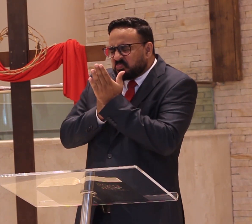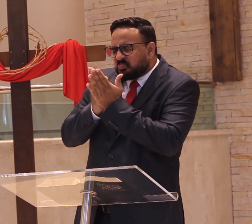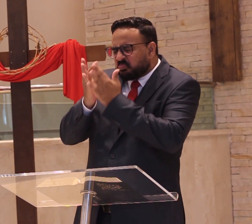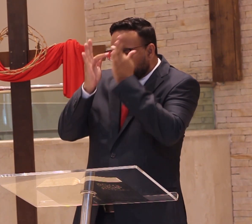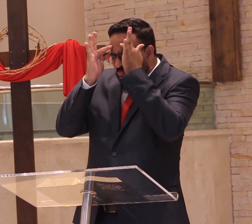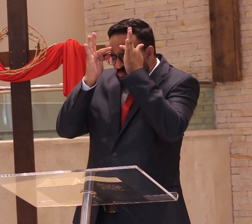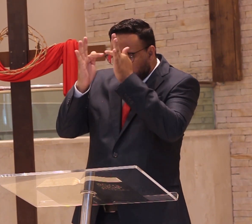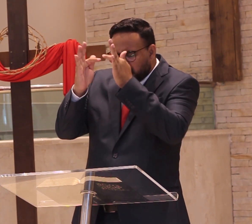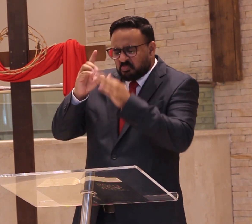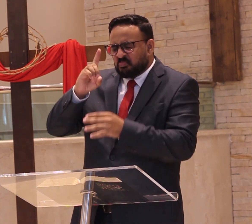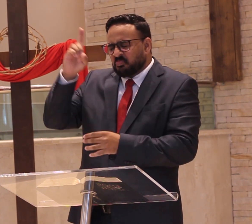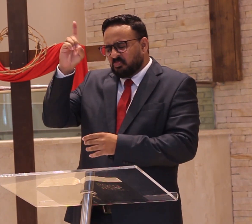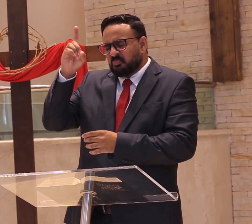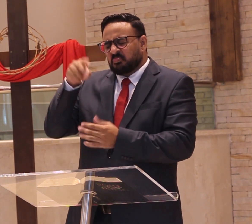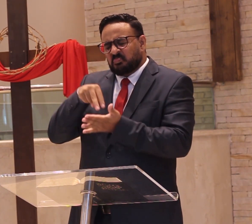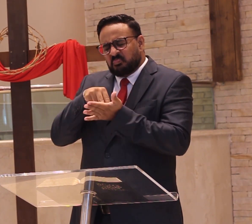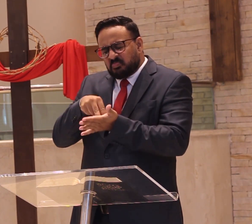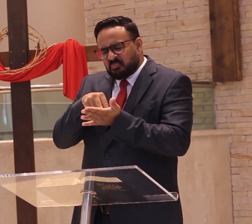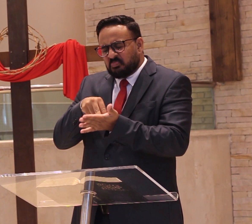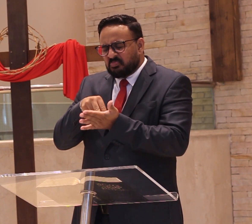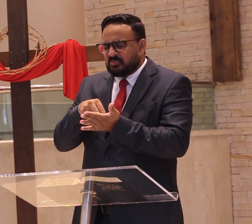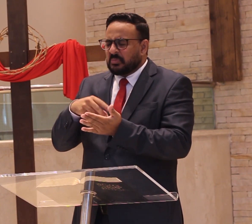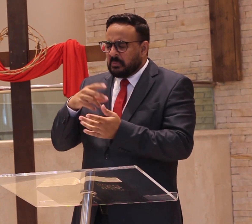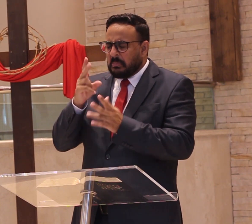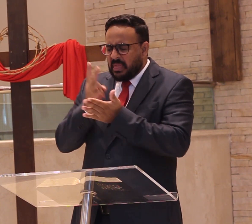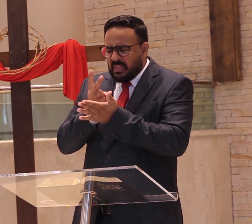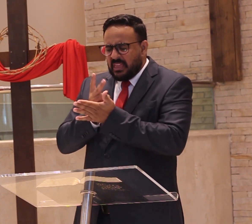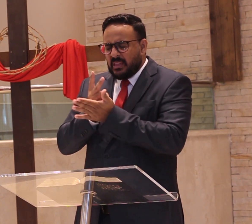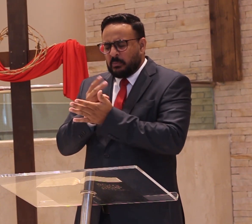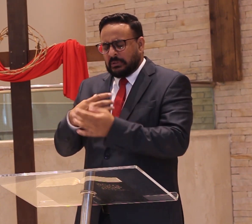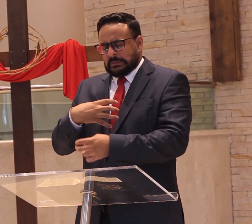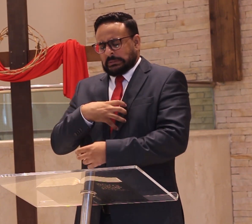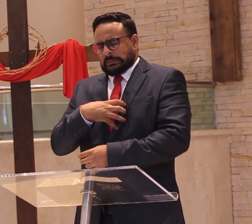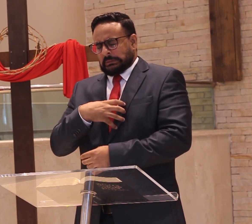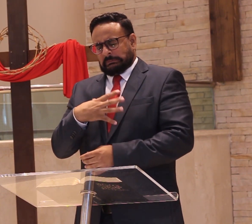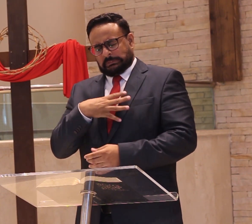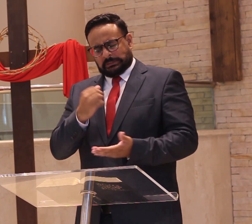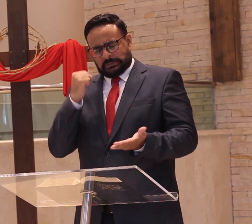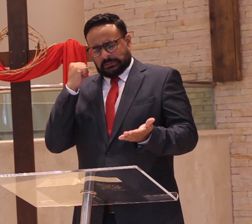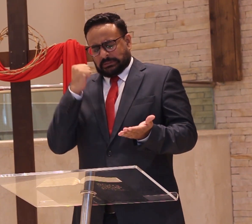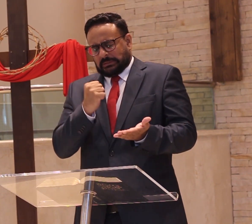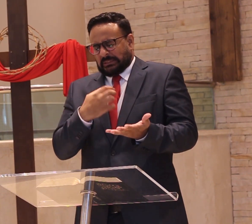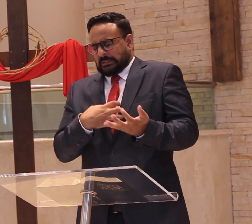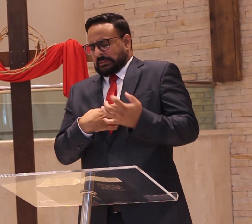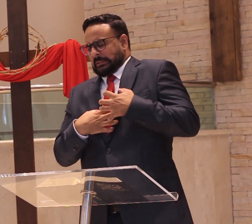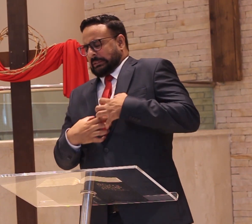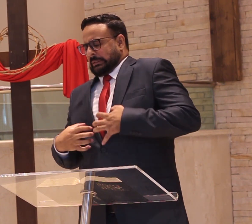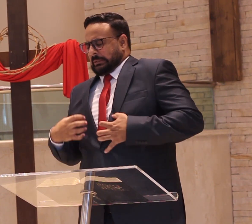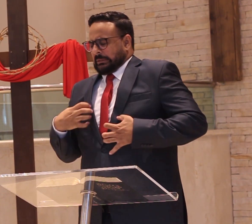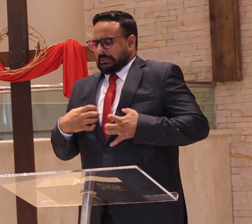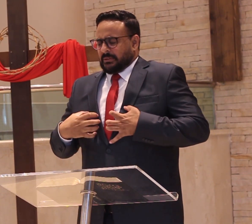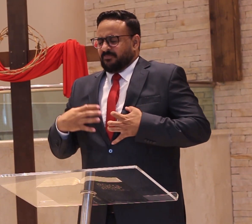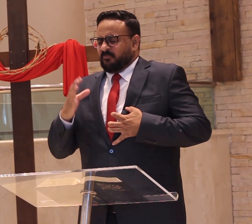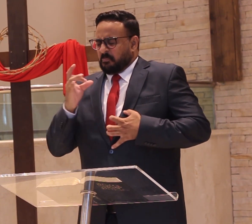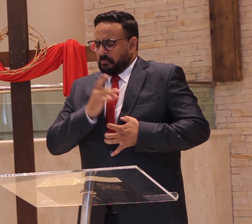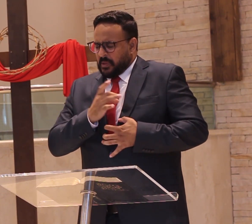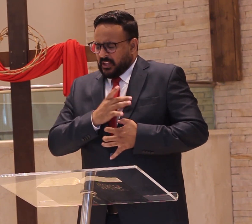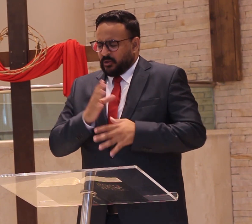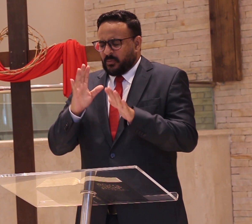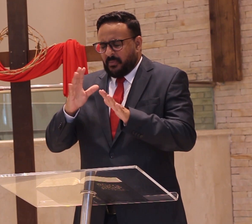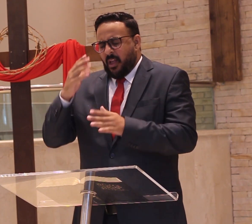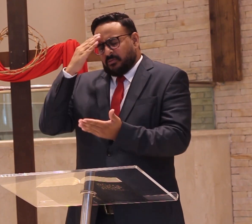a coragem que ele teve de permanecer fiel a Ti, de aceitar o seu chamado e mesmo sentindo angústia